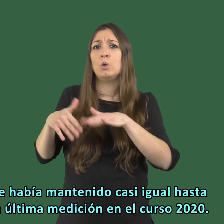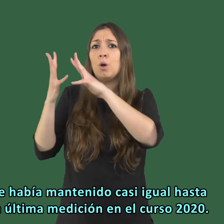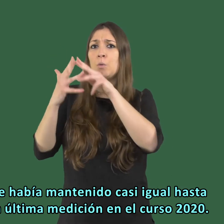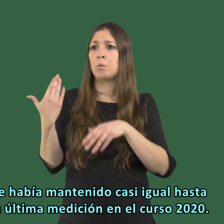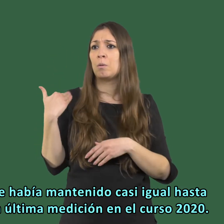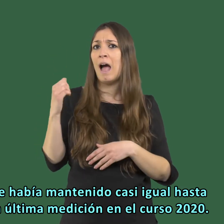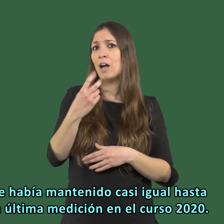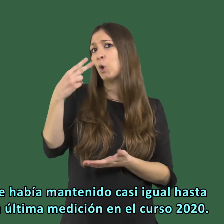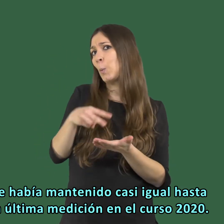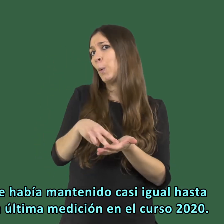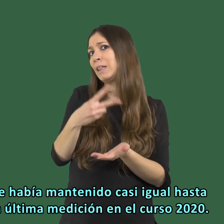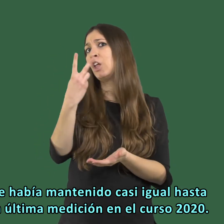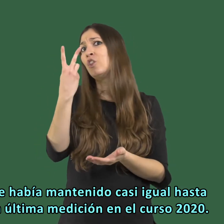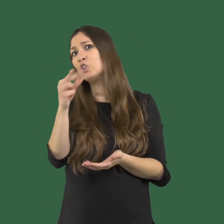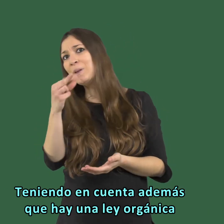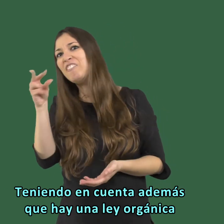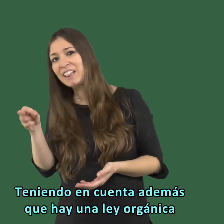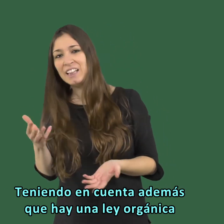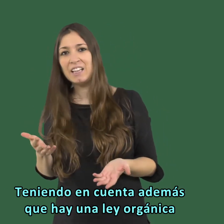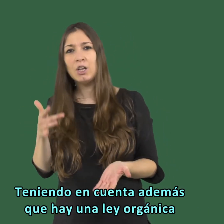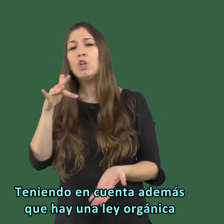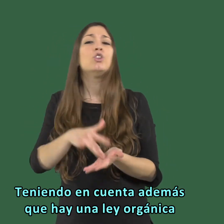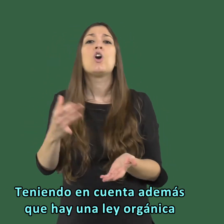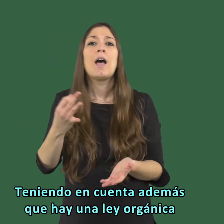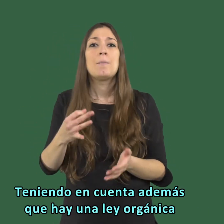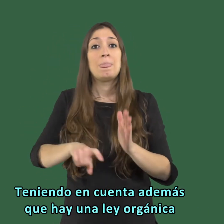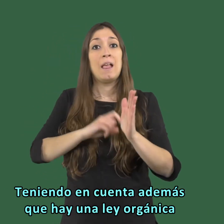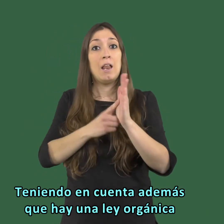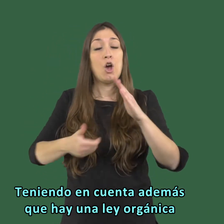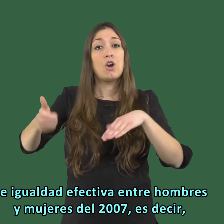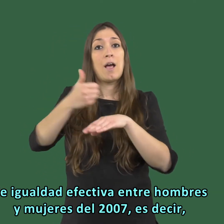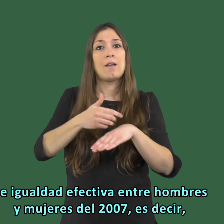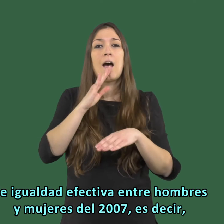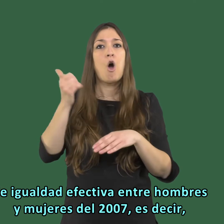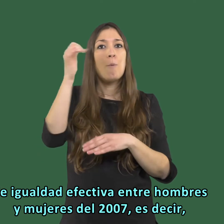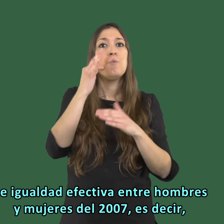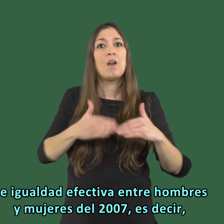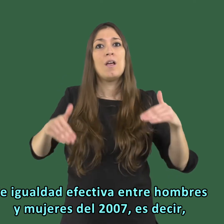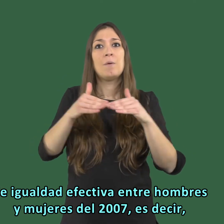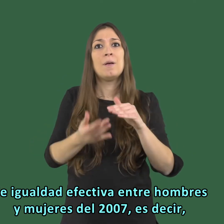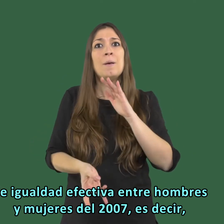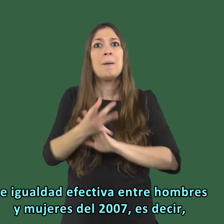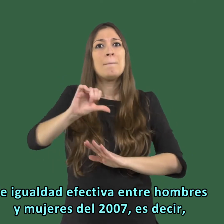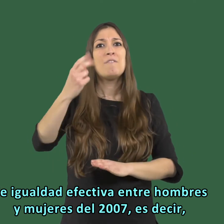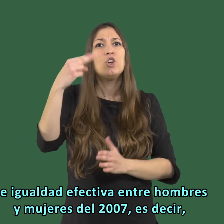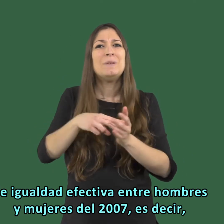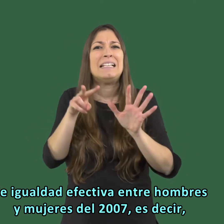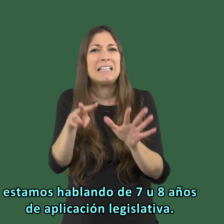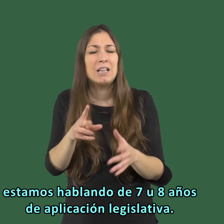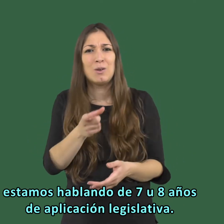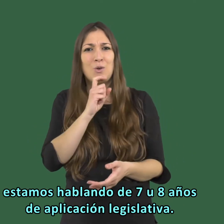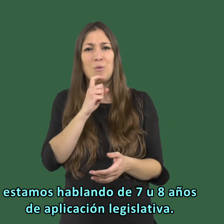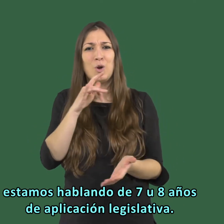última medición en el curso 2020. Y eso teniendo en cuenta además que hay una ley orgánica de igualdad efectiva entre hombres y mujeres del 2007. Es